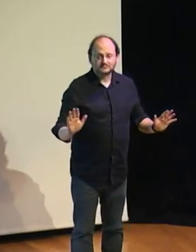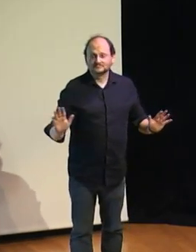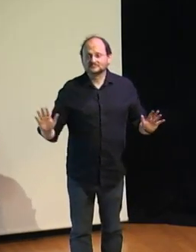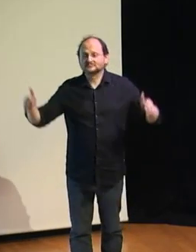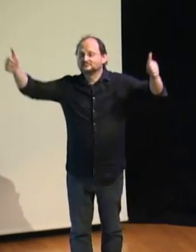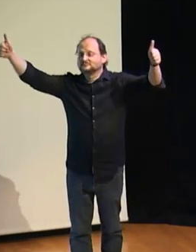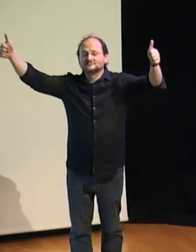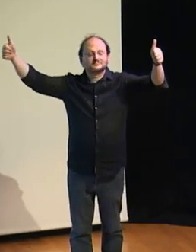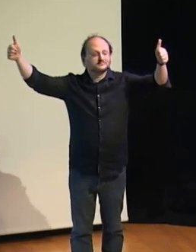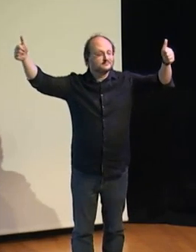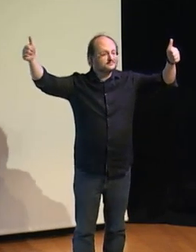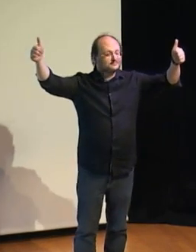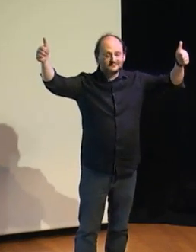vite? Tout va bien?